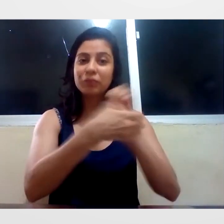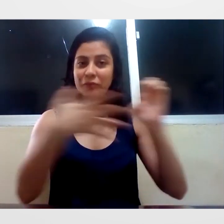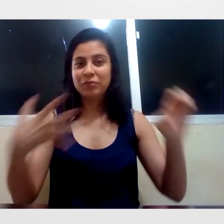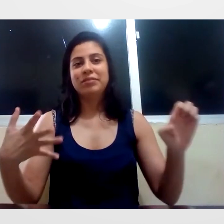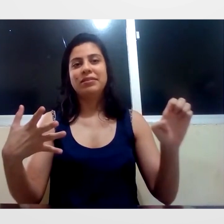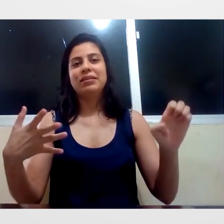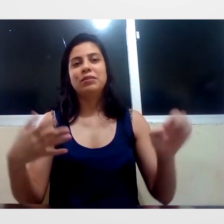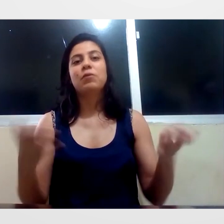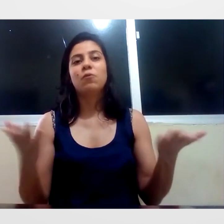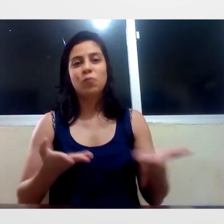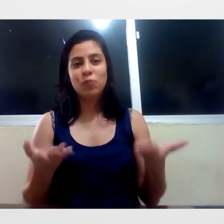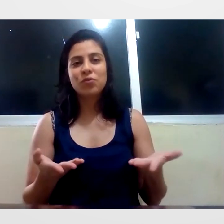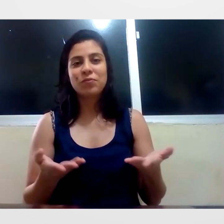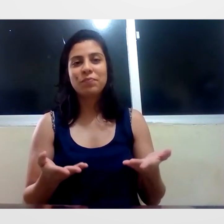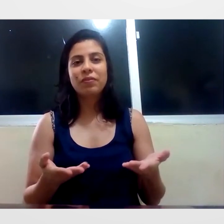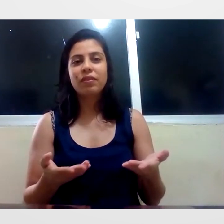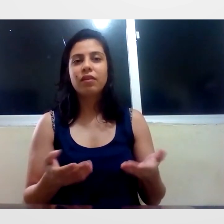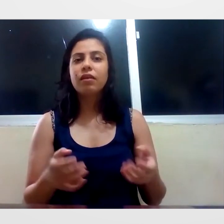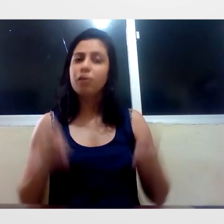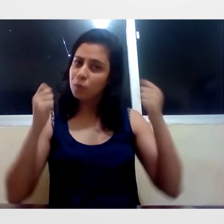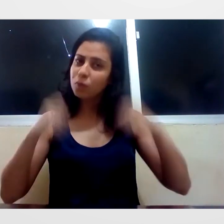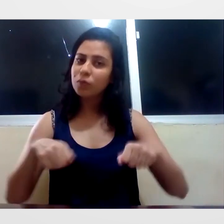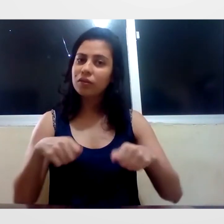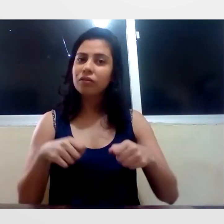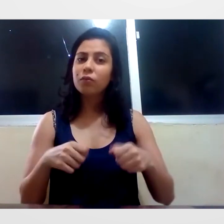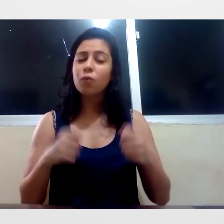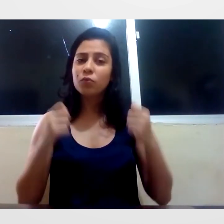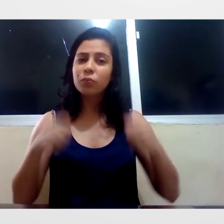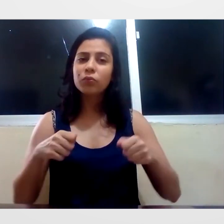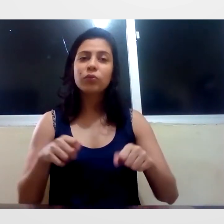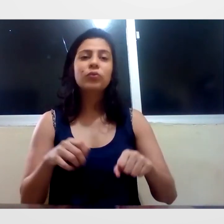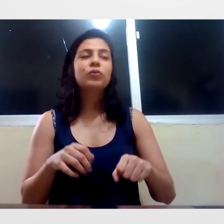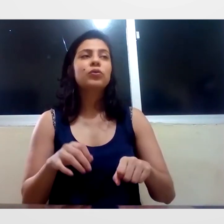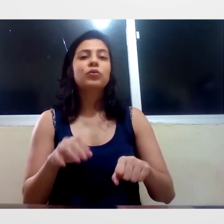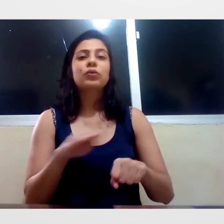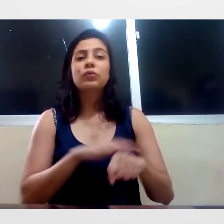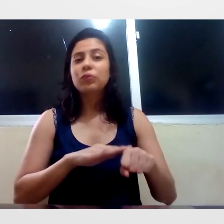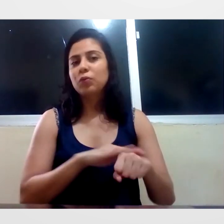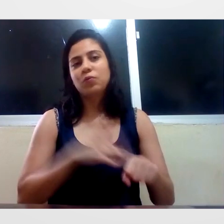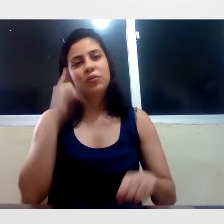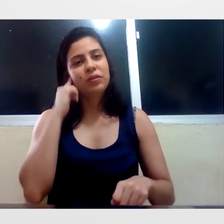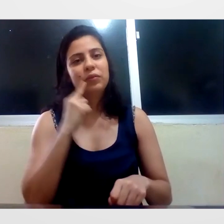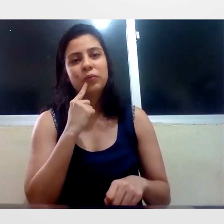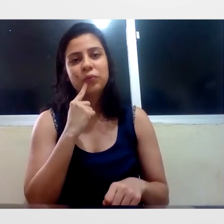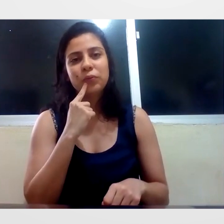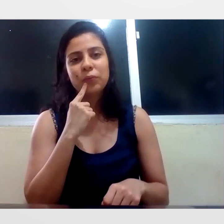método fluente em Libras. E eu sinto que eu posso conversar com os surdos de forma